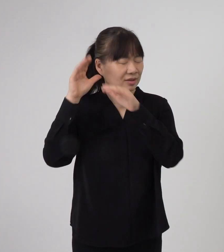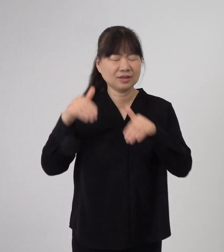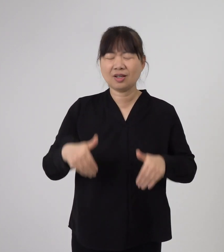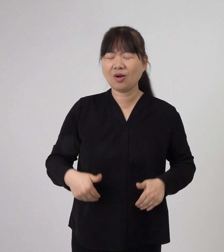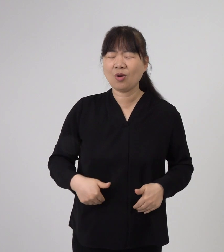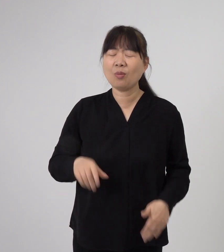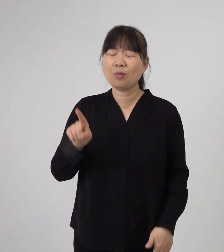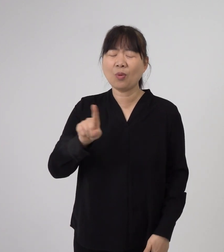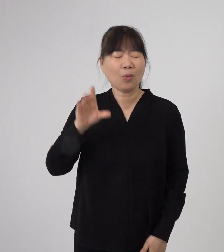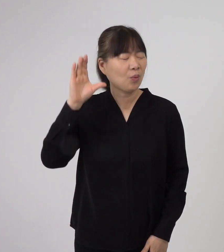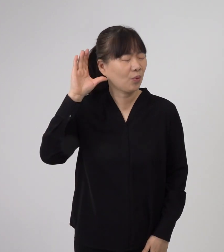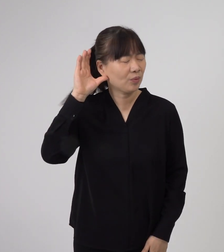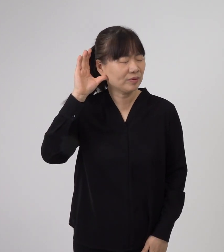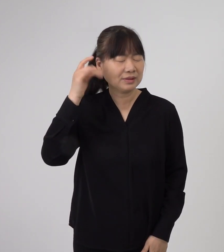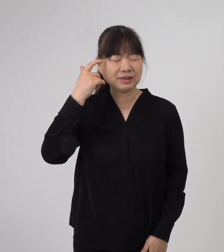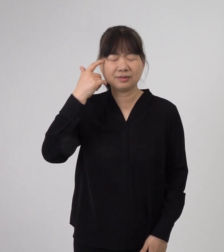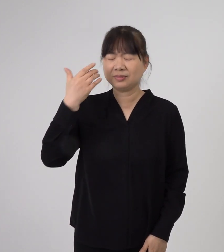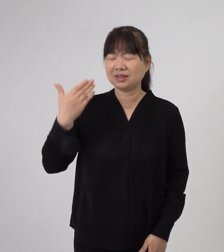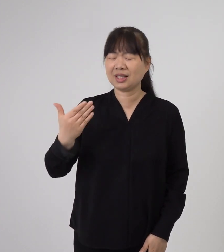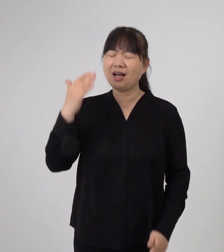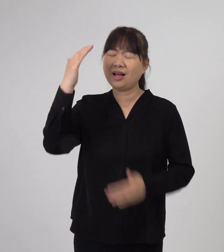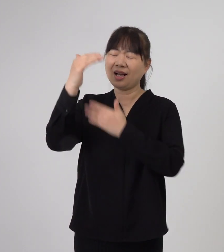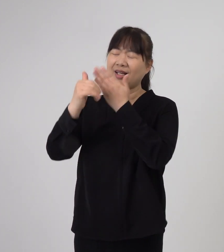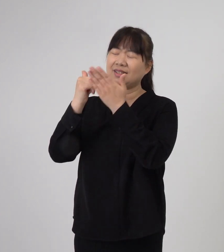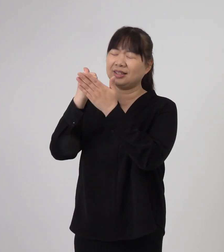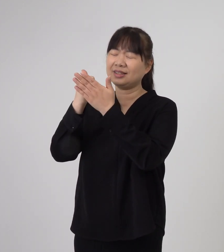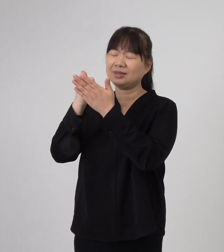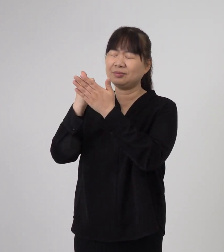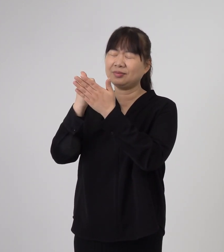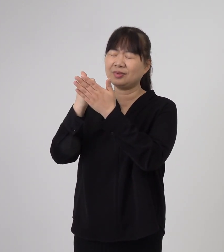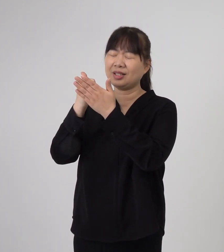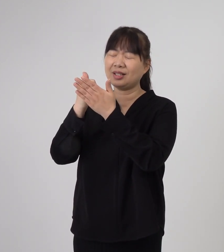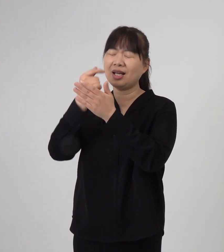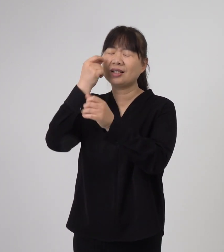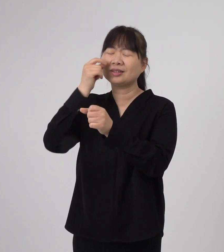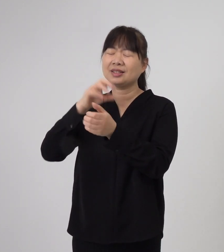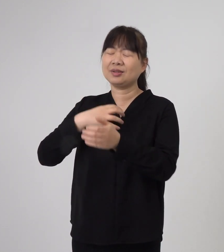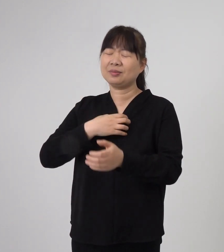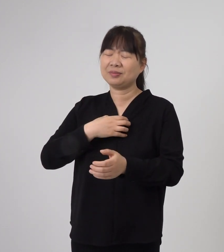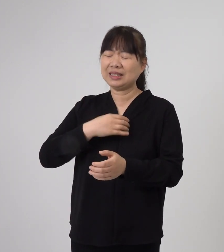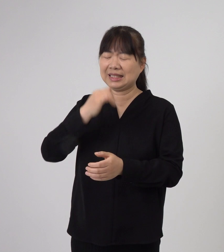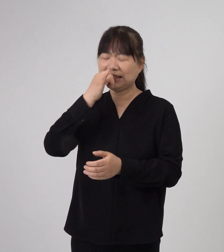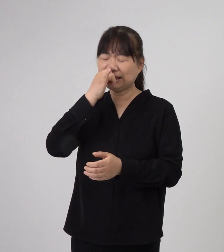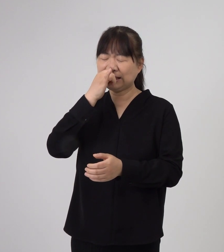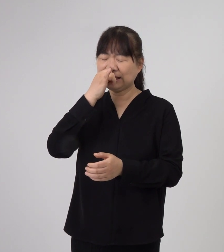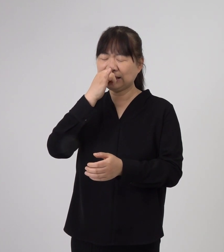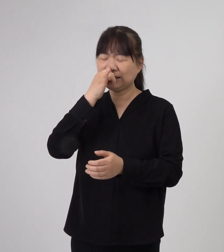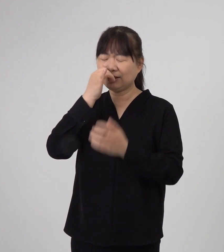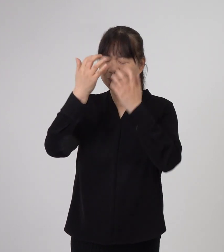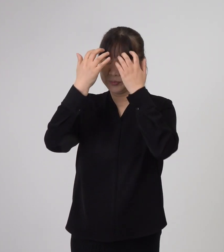뭘 들어야 될까요? 하나님의 슬픔이 담긴 현장,